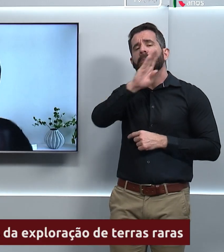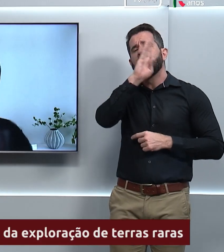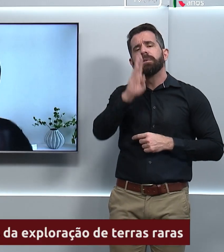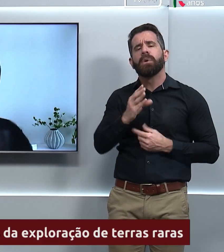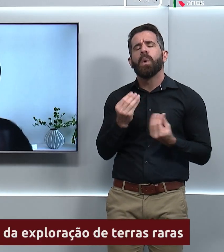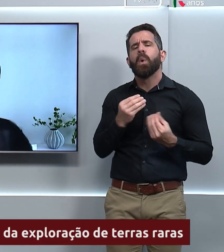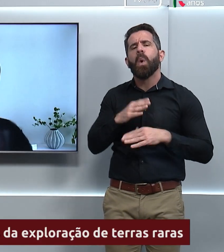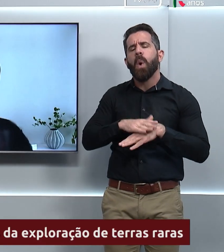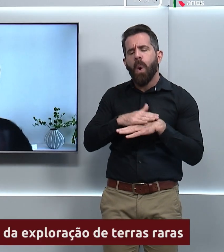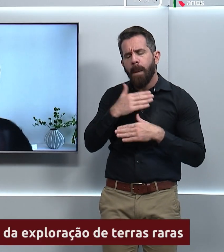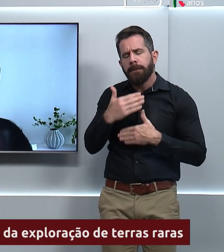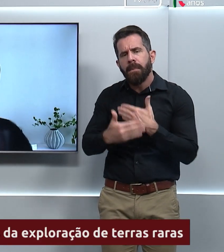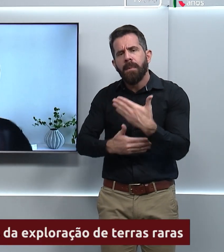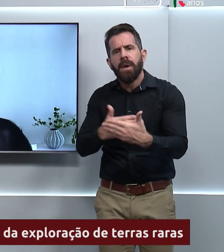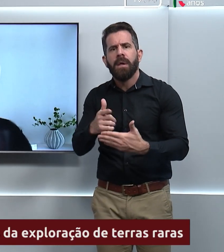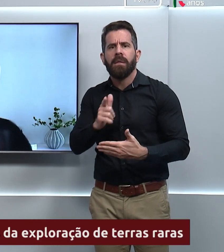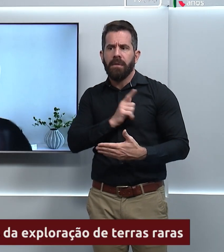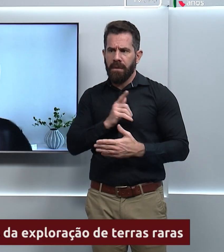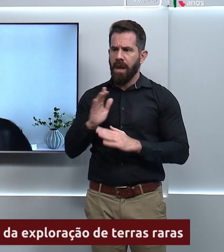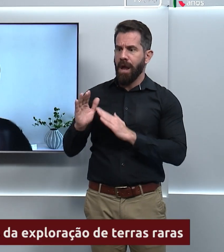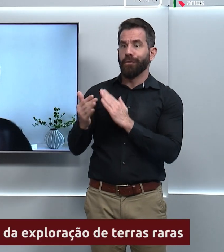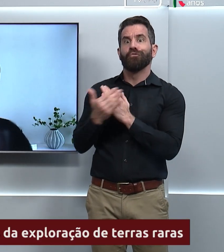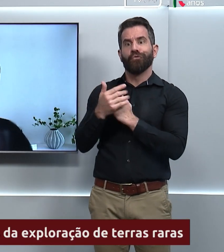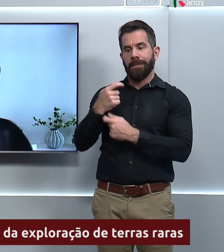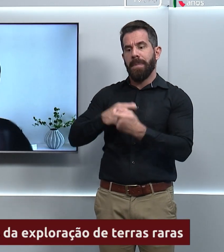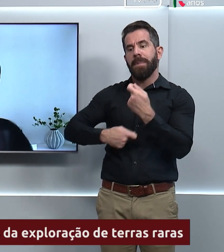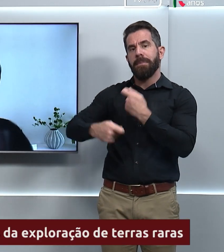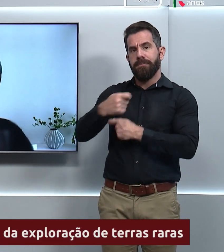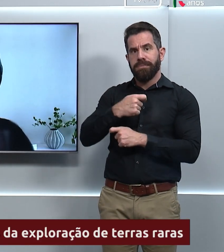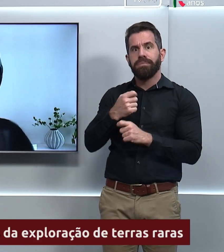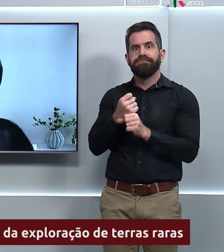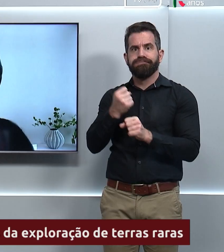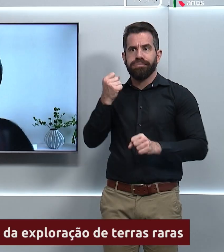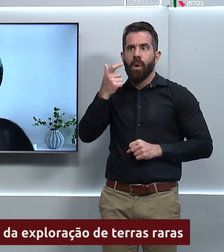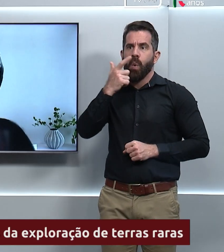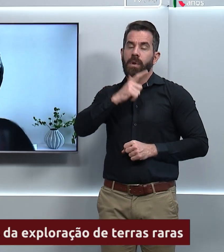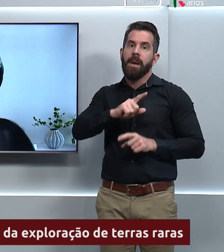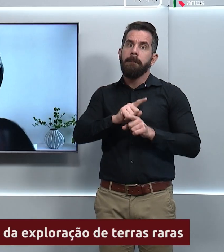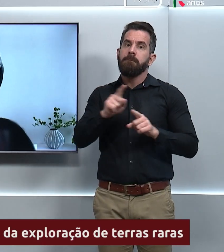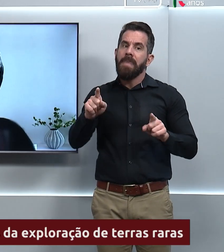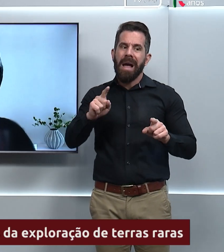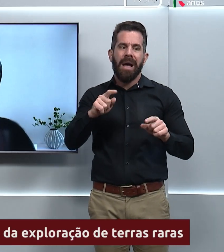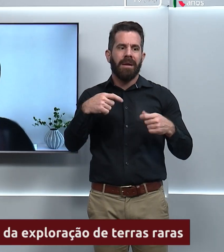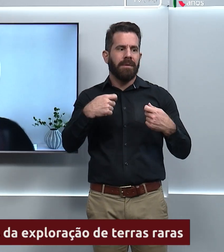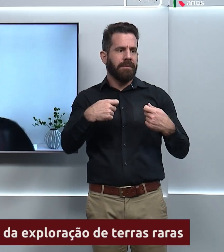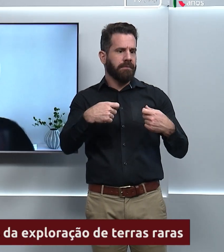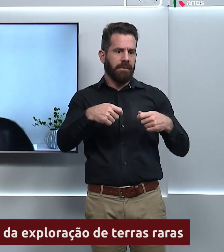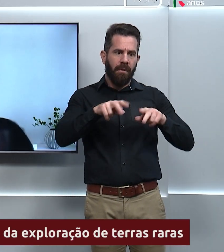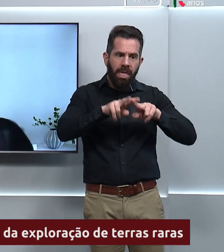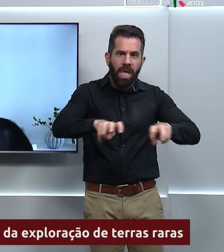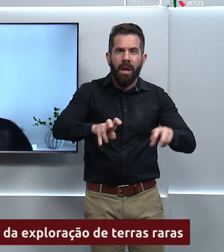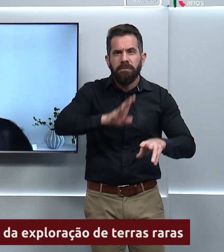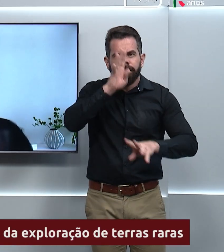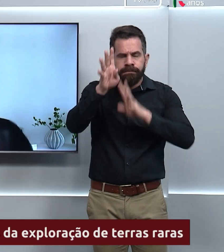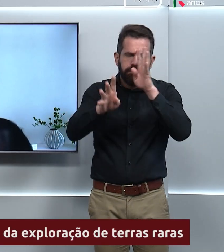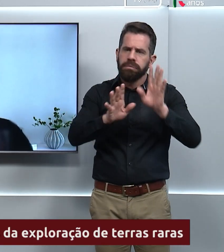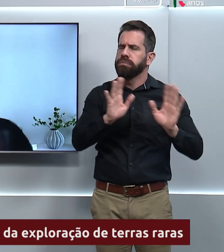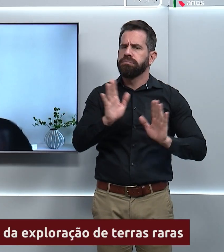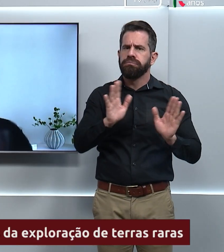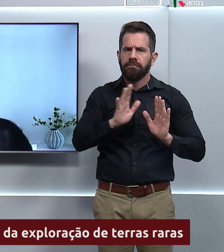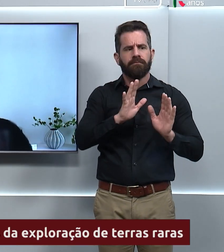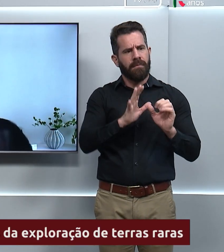exploração traga benefícios econômicos, mas também ela seja feita de uma forma segura, que resguarde